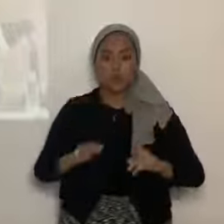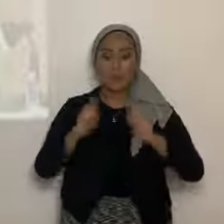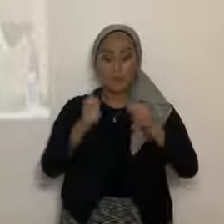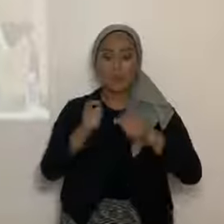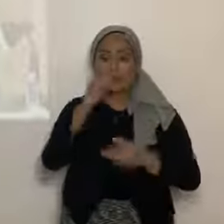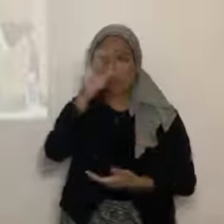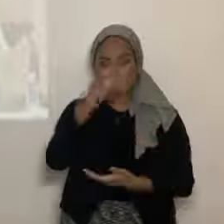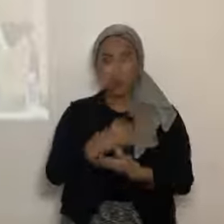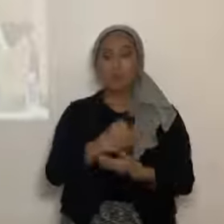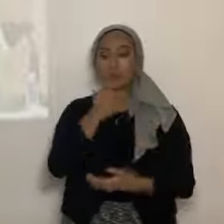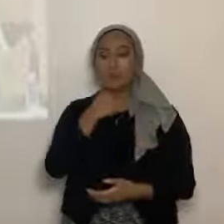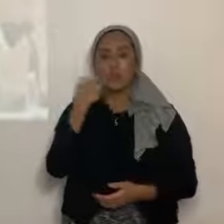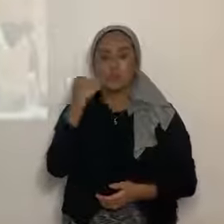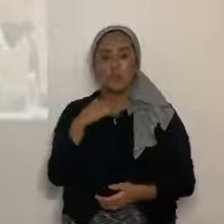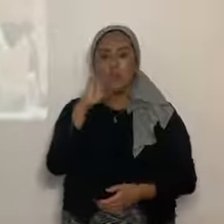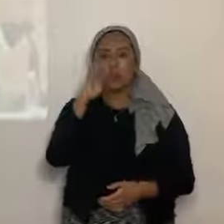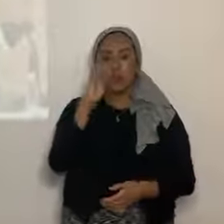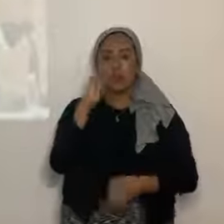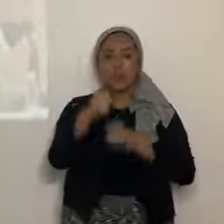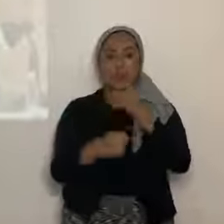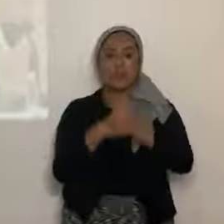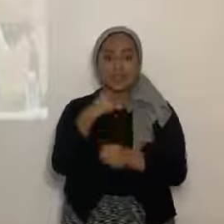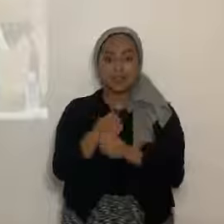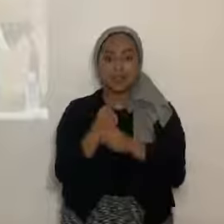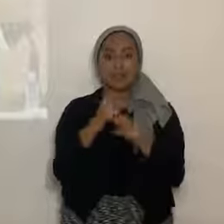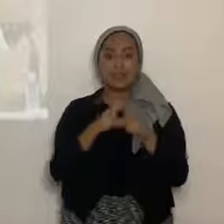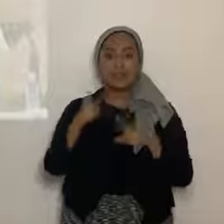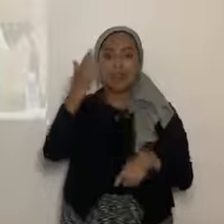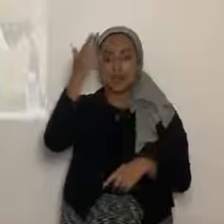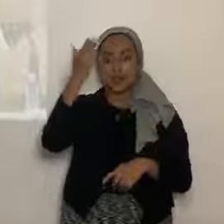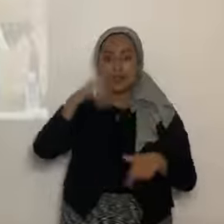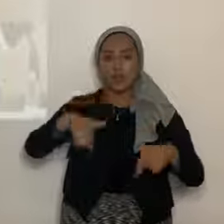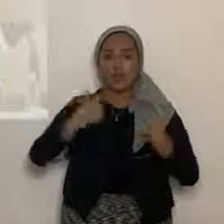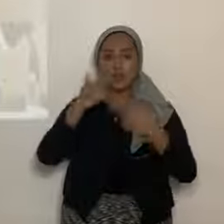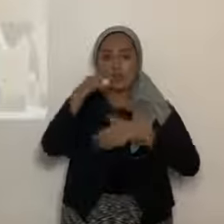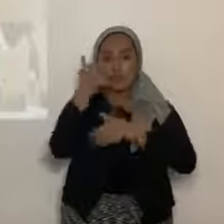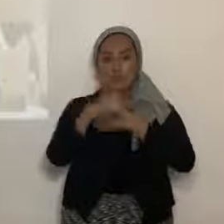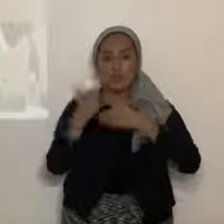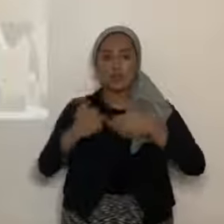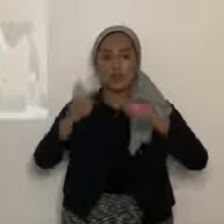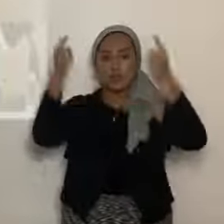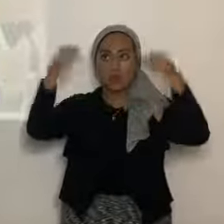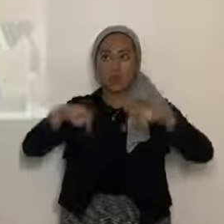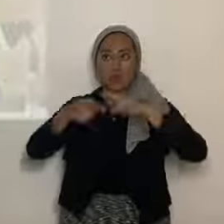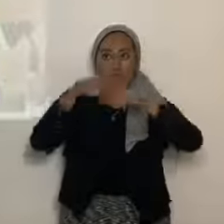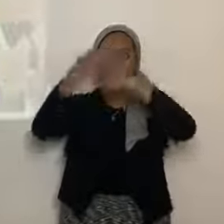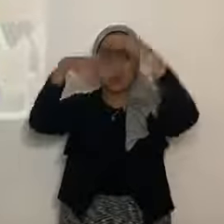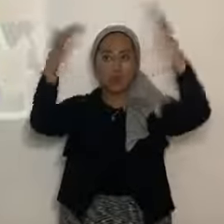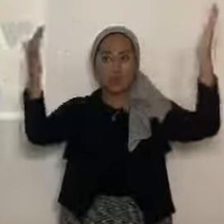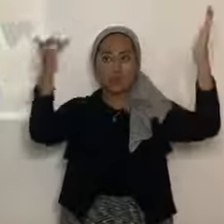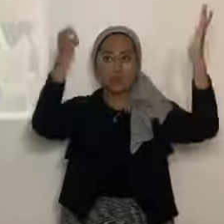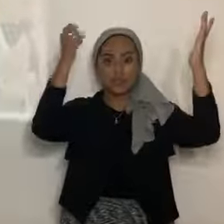el desierto por 40 años. Pero él es el pan vivo que bajó del cielo, Yahshua. Y el que come de su